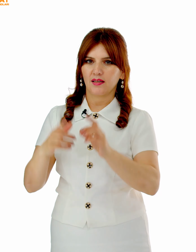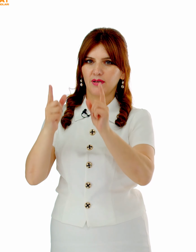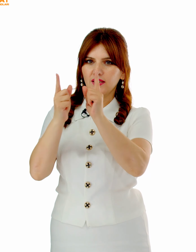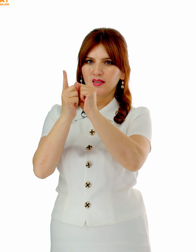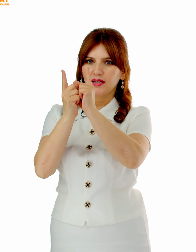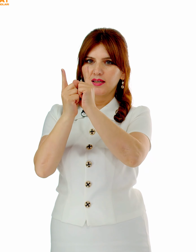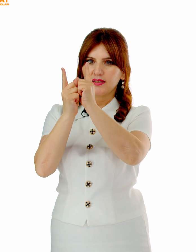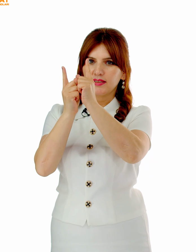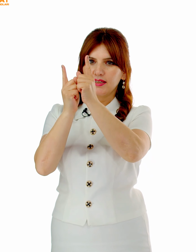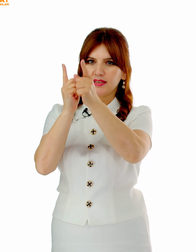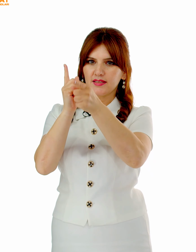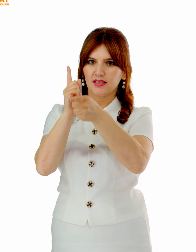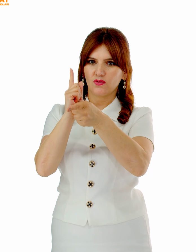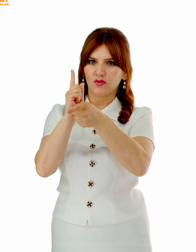Qaytaraman. Keyingisiga o'tmoq.